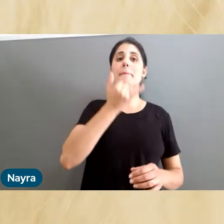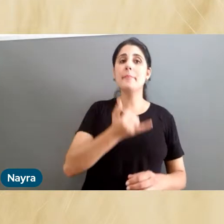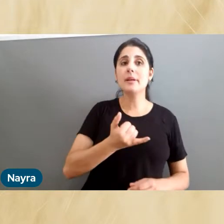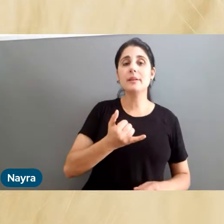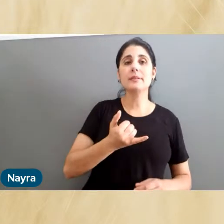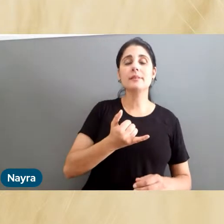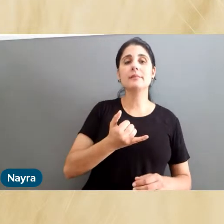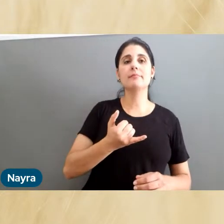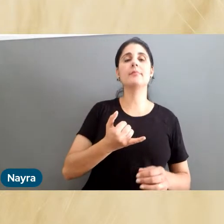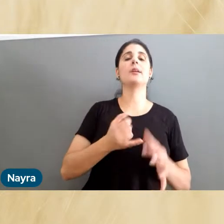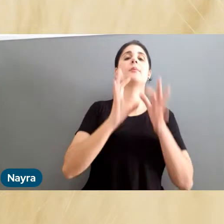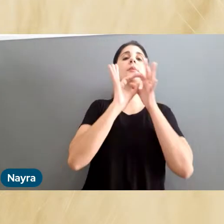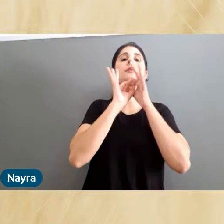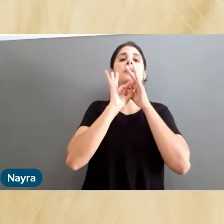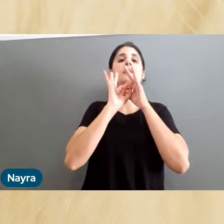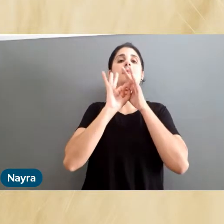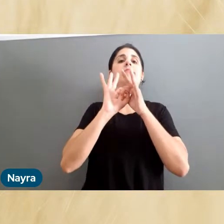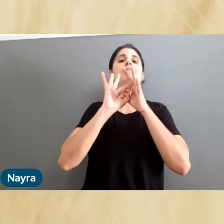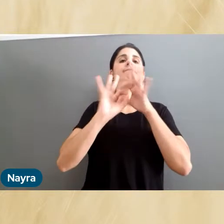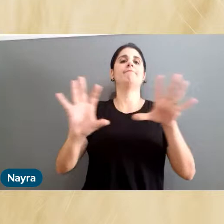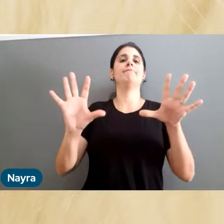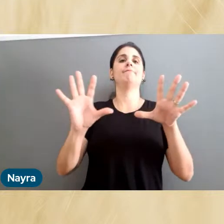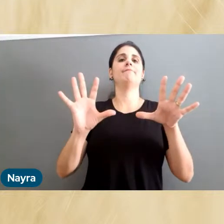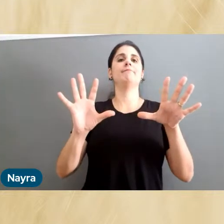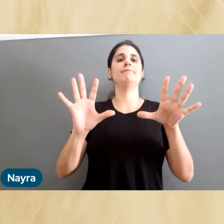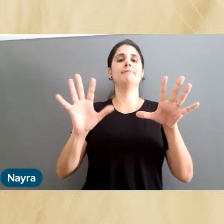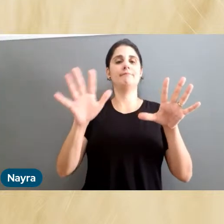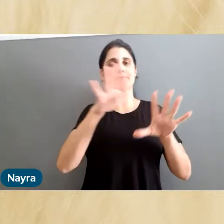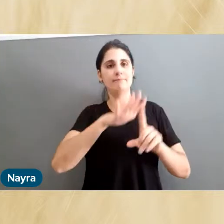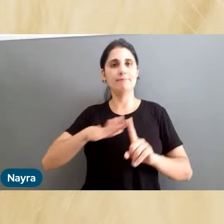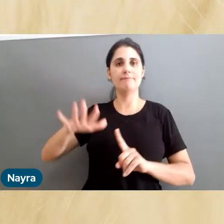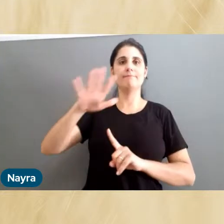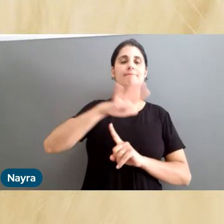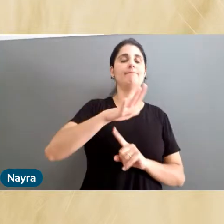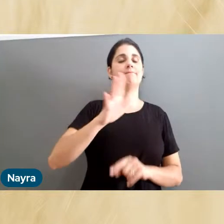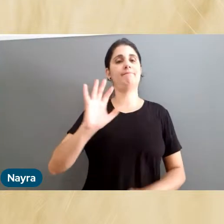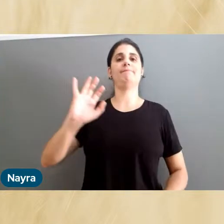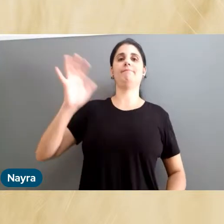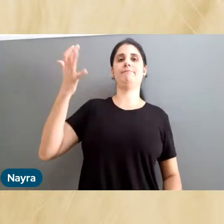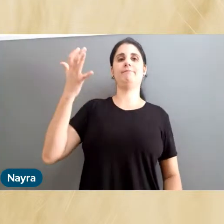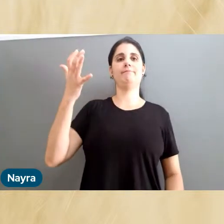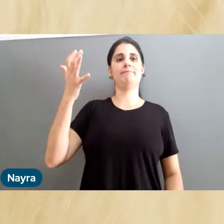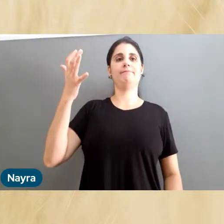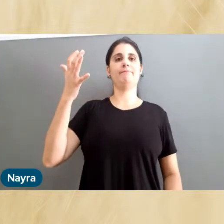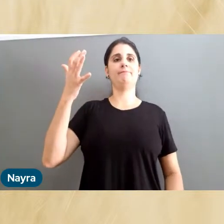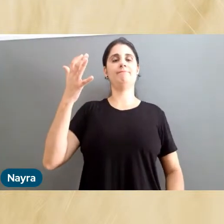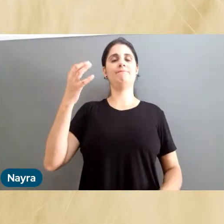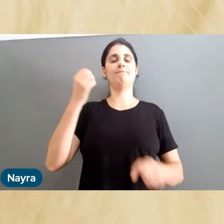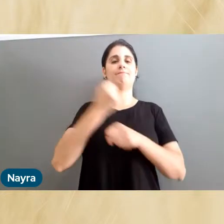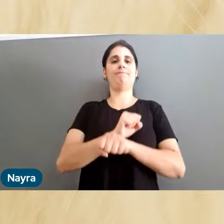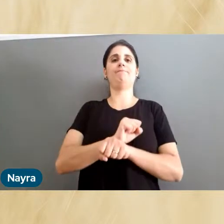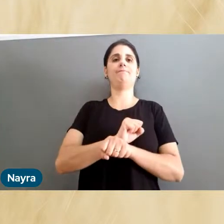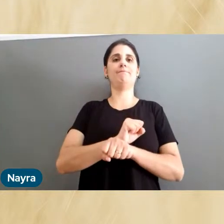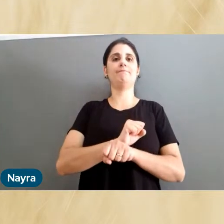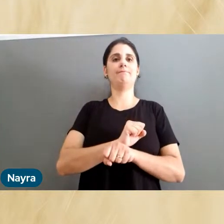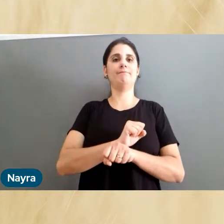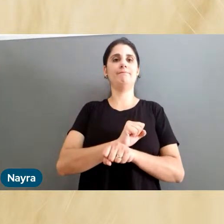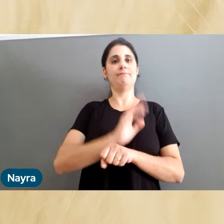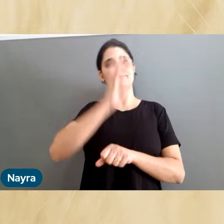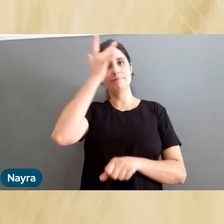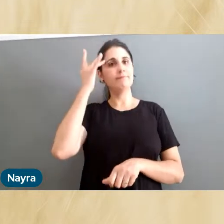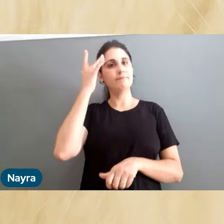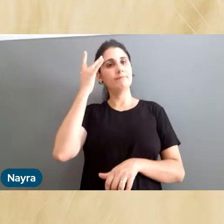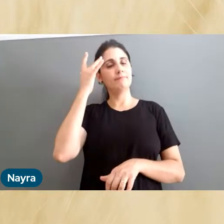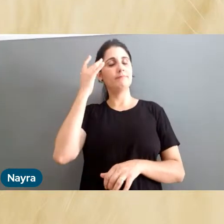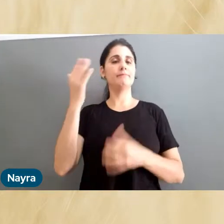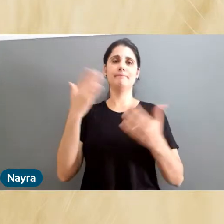nos libertarmos das situações que às vezes nos acorrentam, nos prendem. Há pessoas com as quais eu